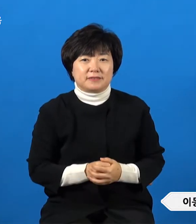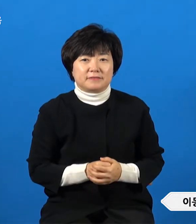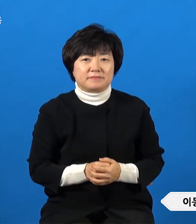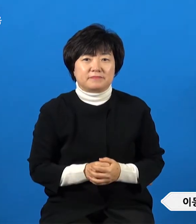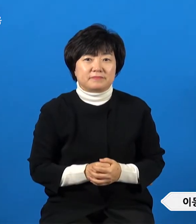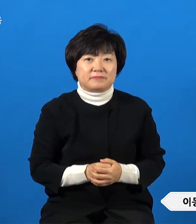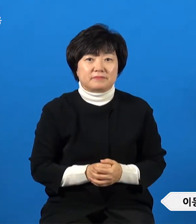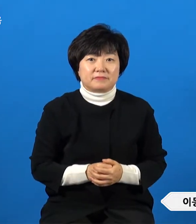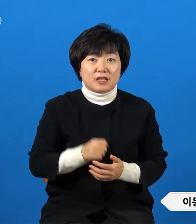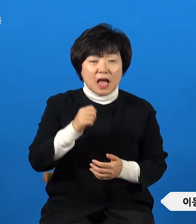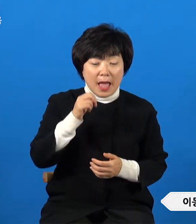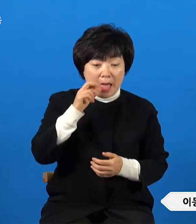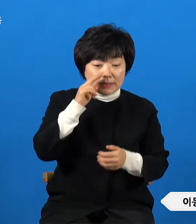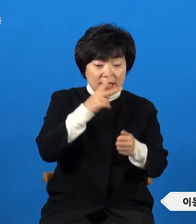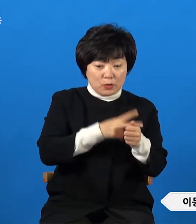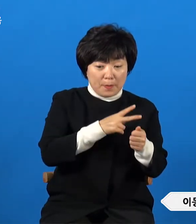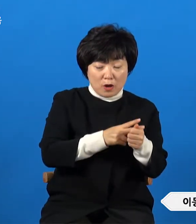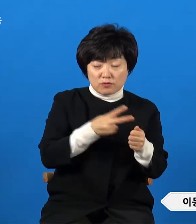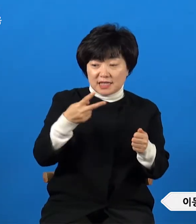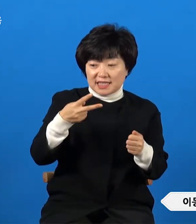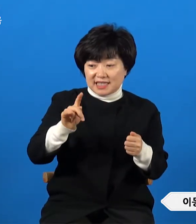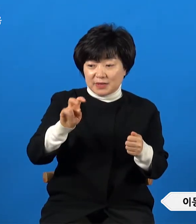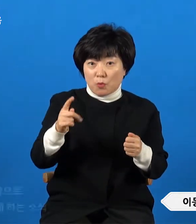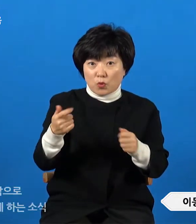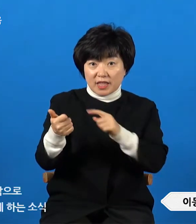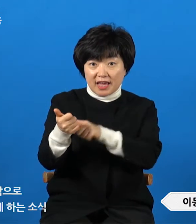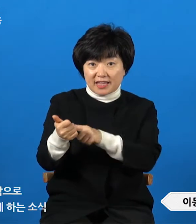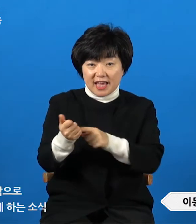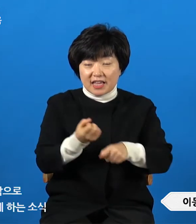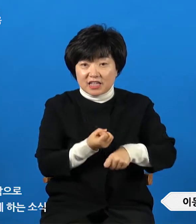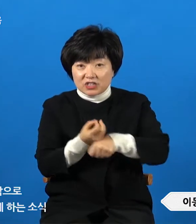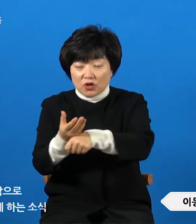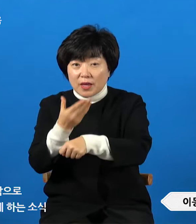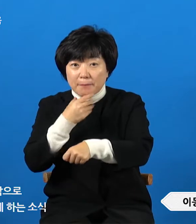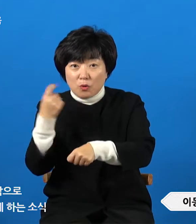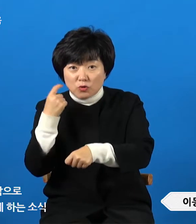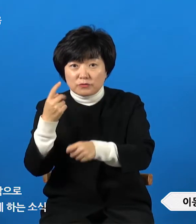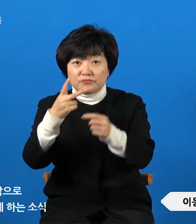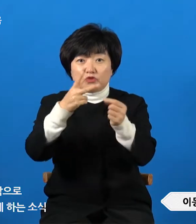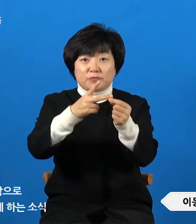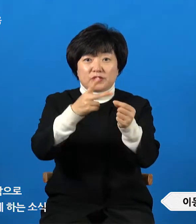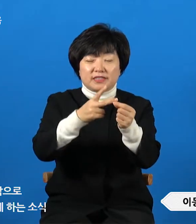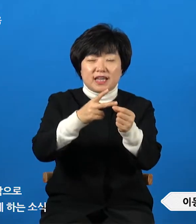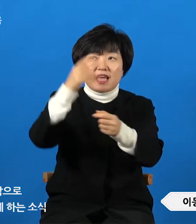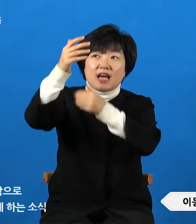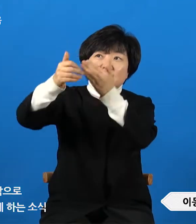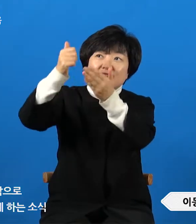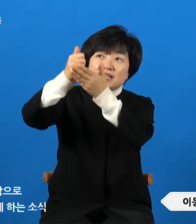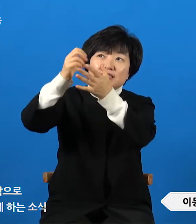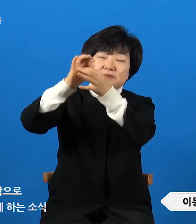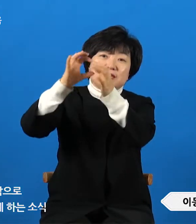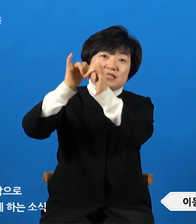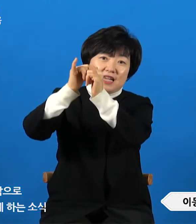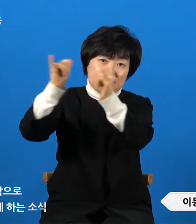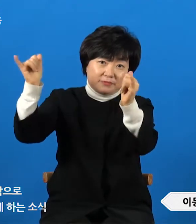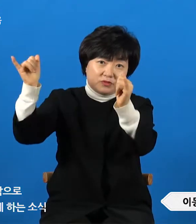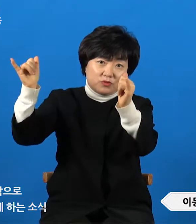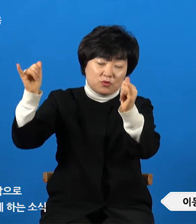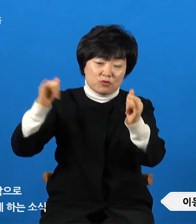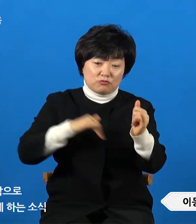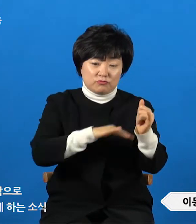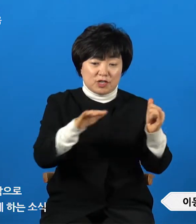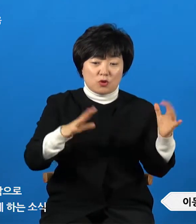자, 바울이 디모데에게 전한 복음, 이 복음은 두 번째로 하나님의 사람으로 우리를 온전케 하는